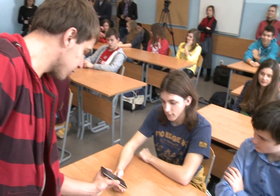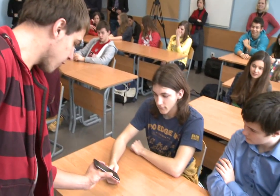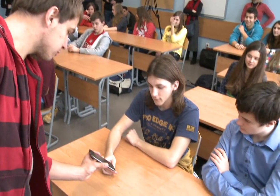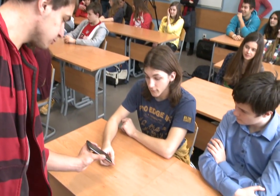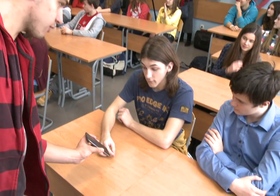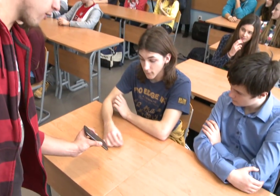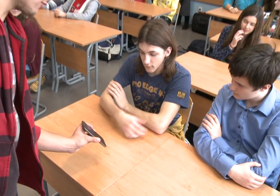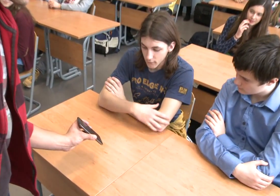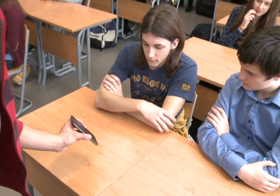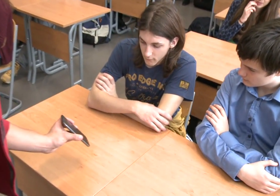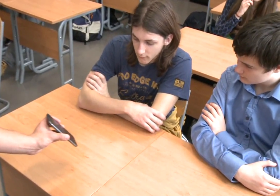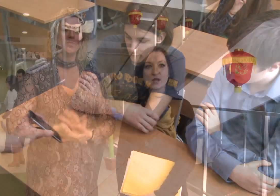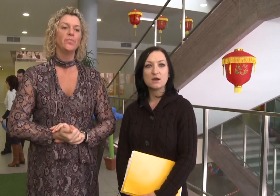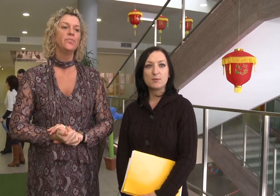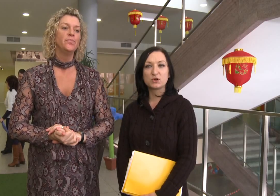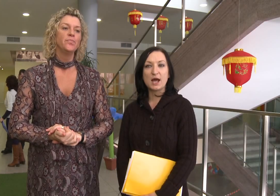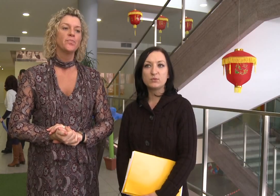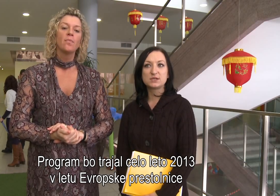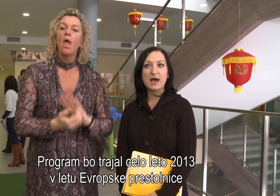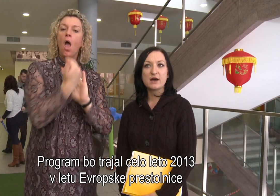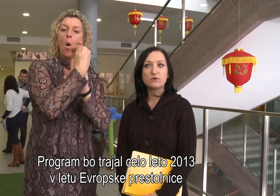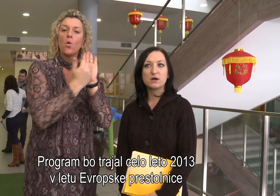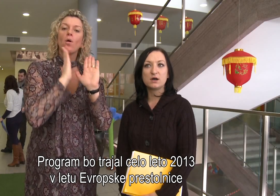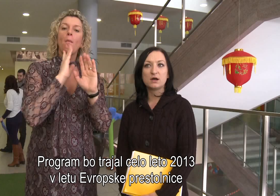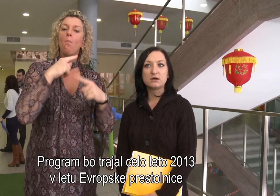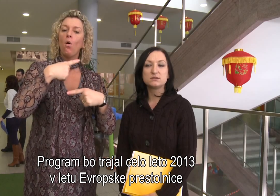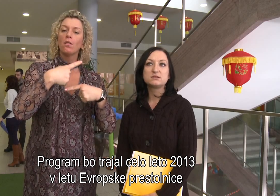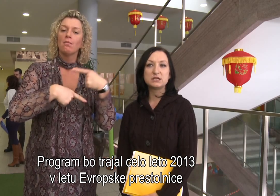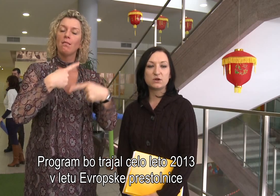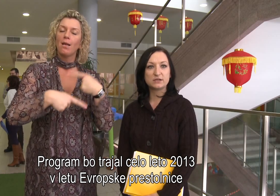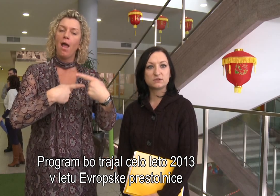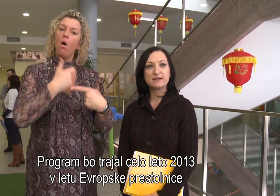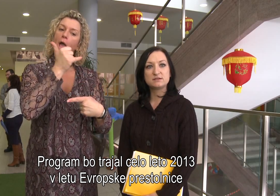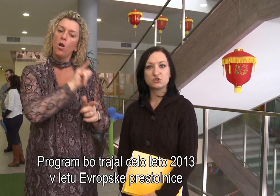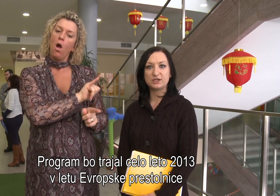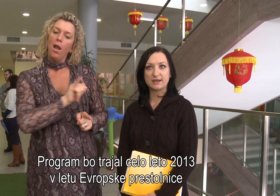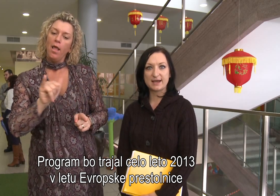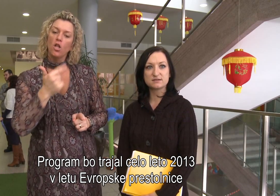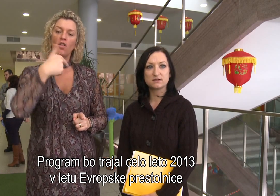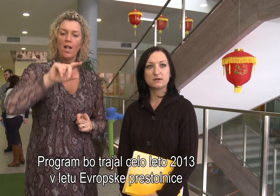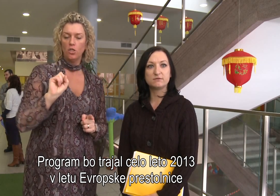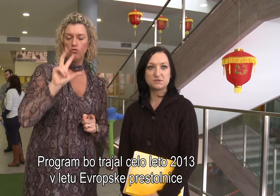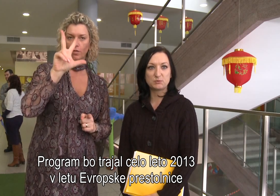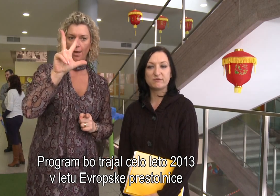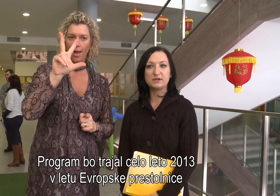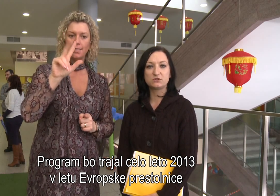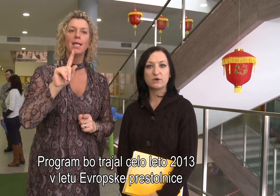Tako nekaj skajpa. Program bo trajal celo leto 2014, oziroma v letu